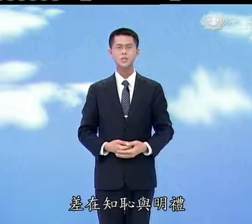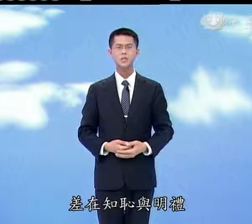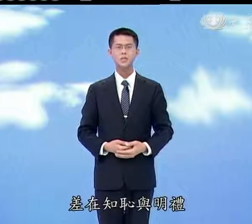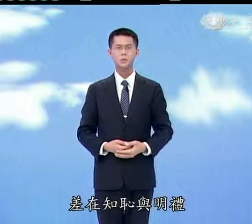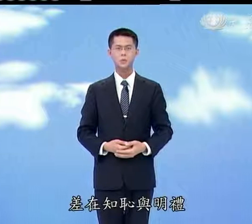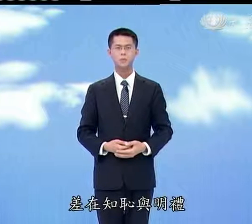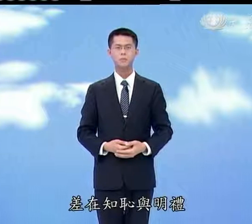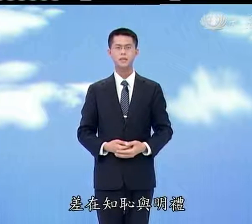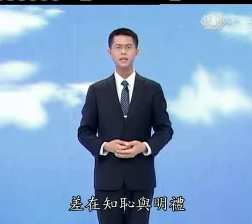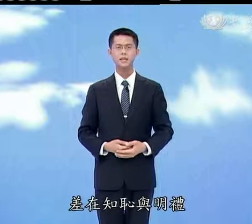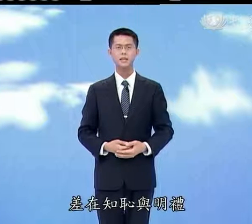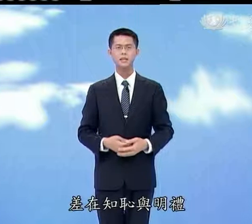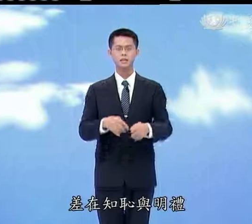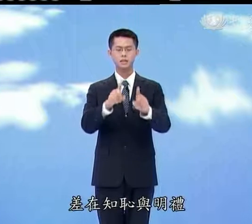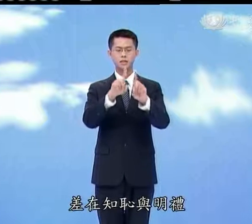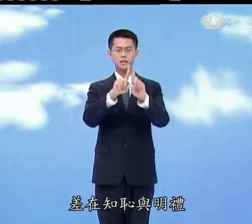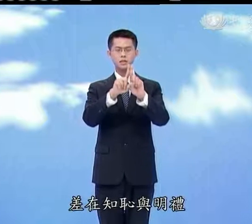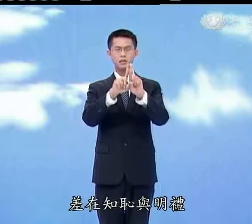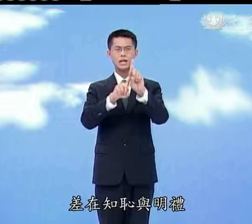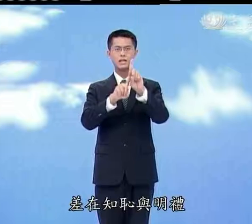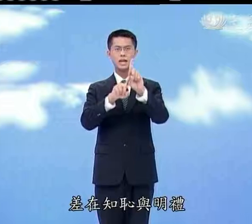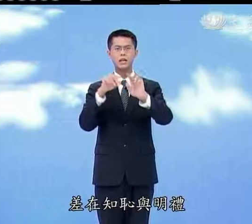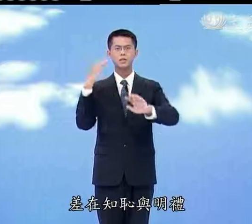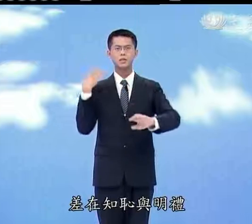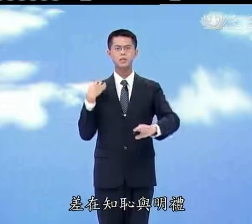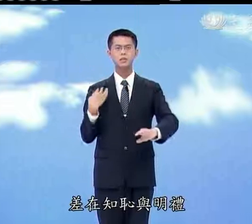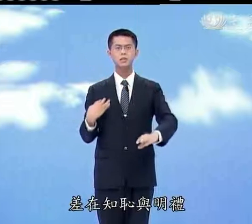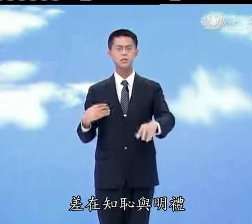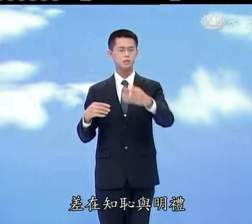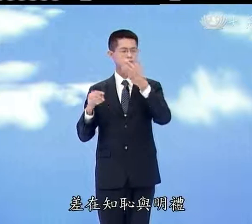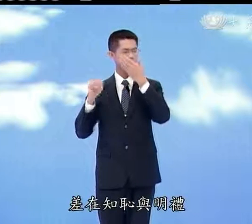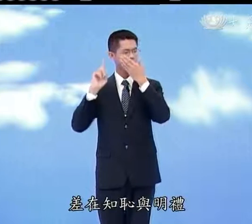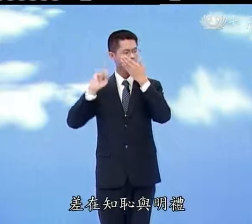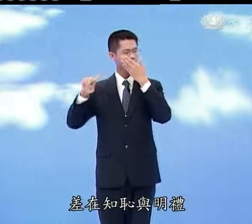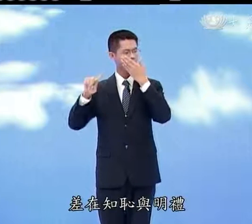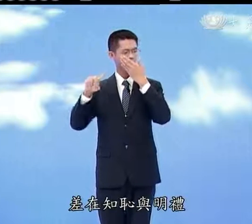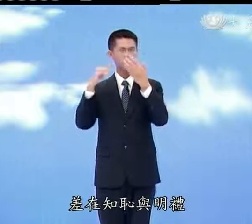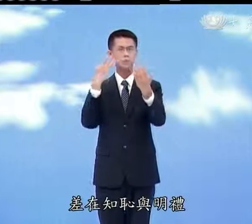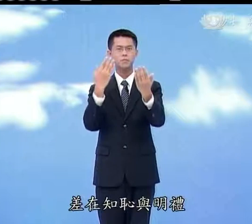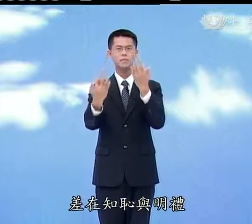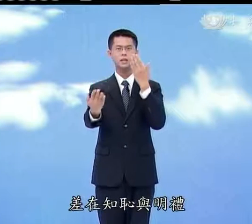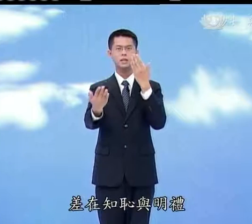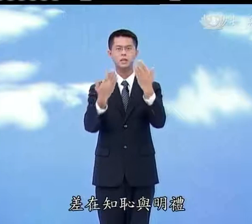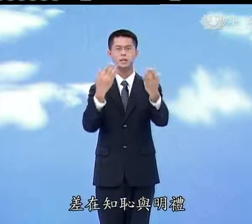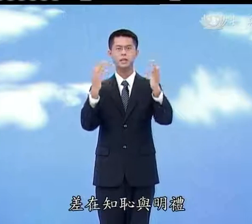耻与明理，插在知耻与明